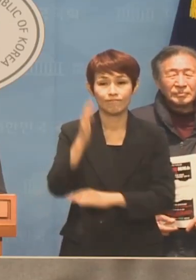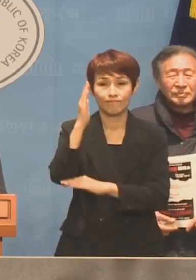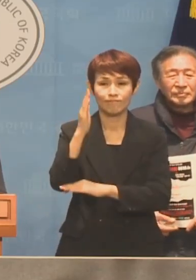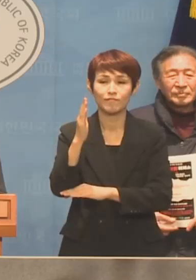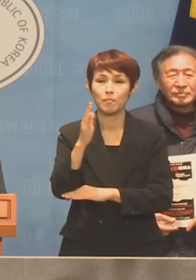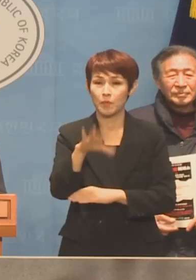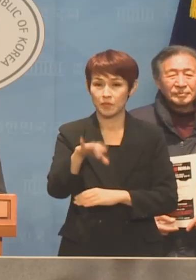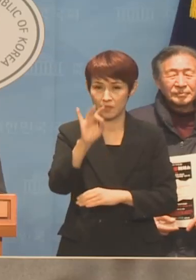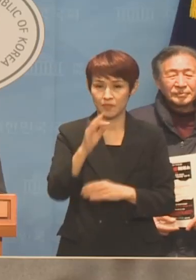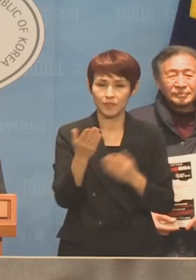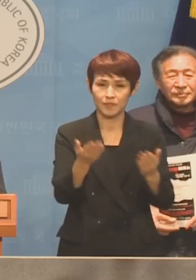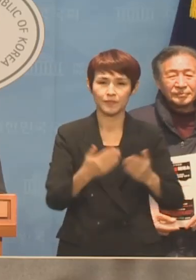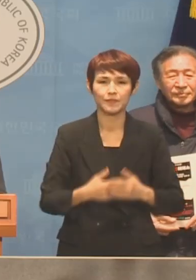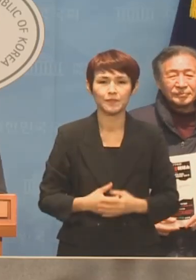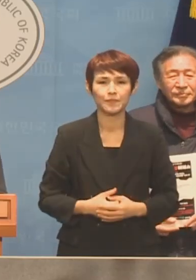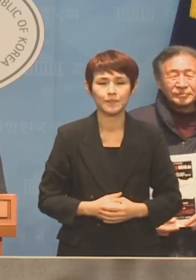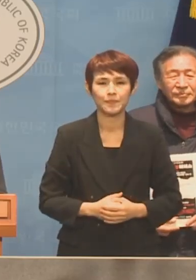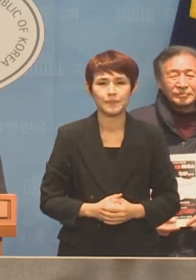들어보도록 하겠습니다.